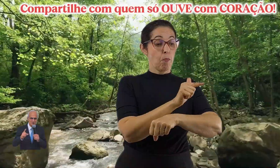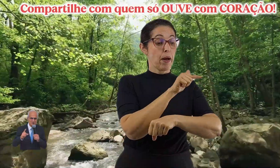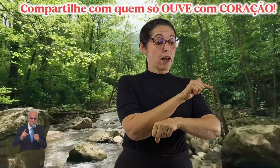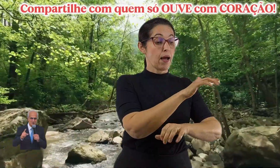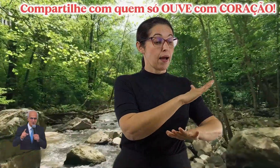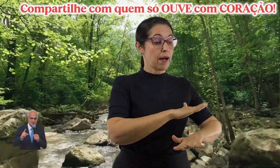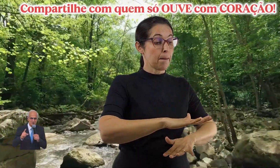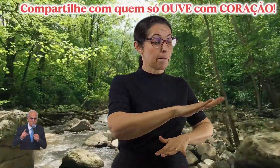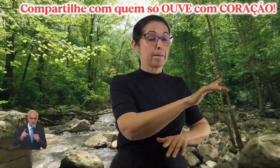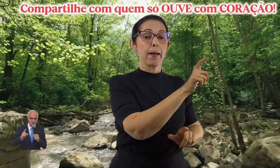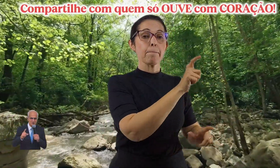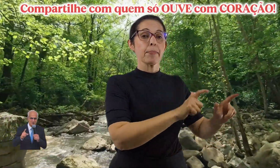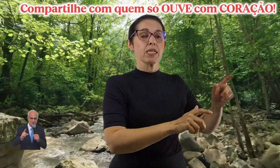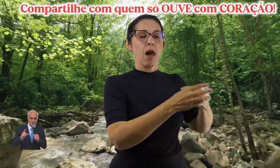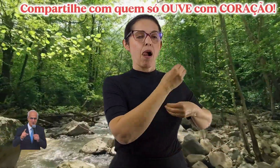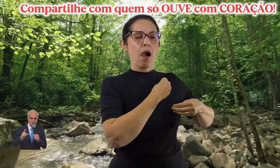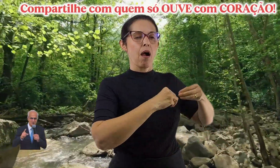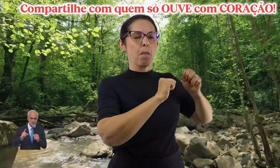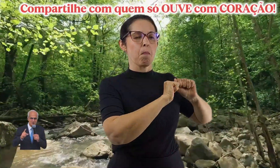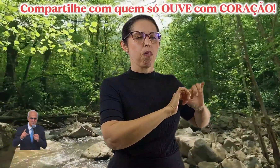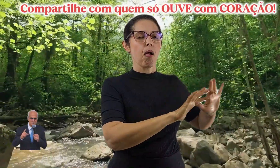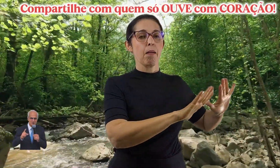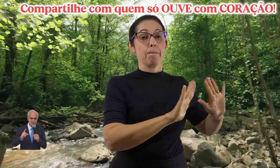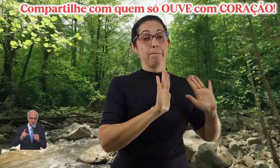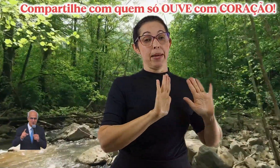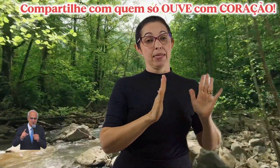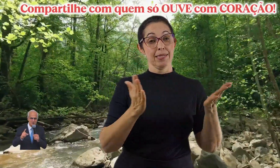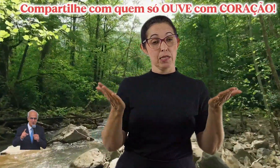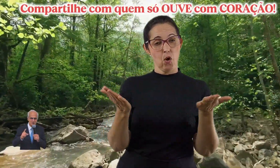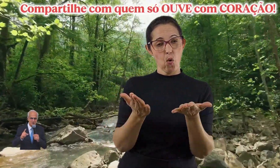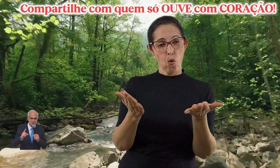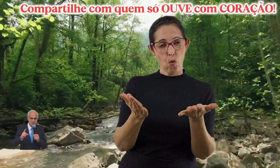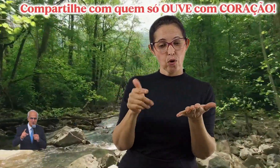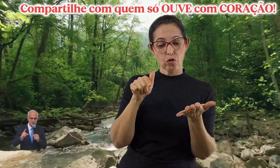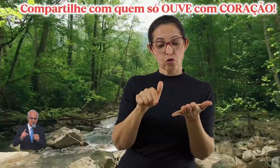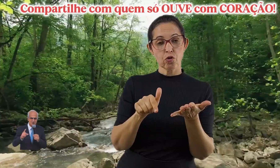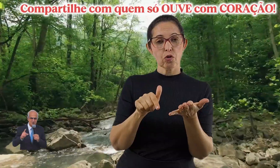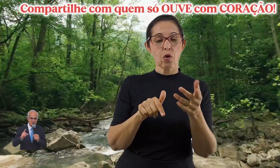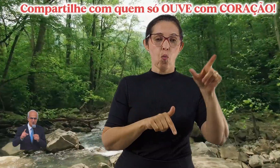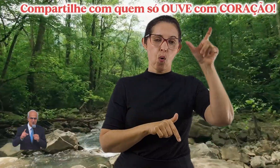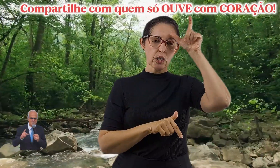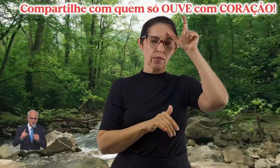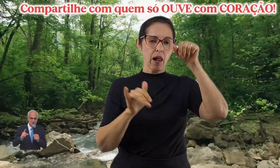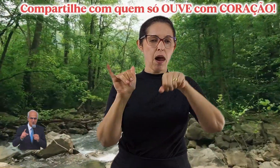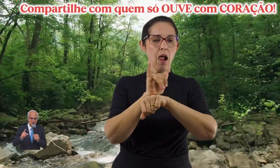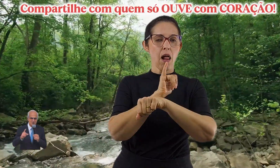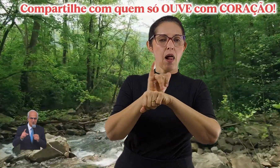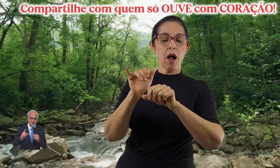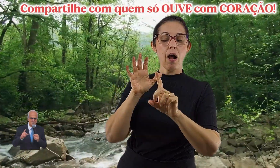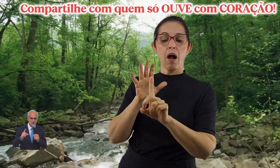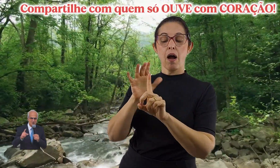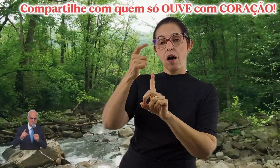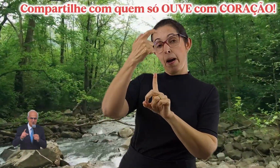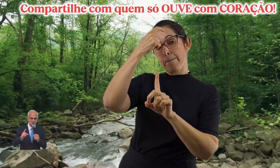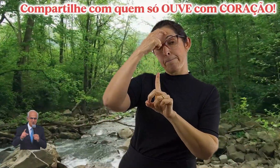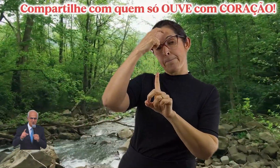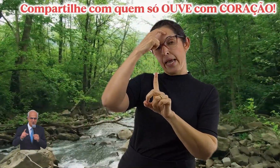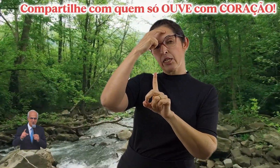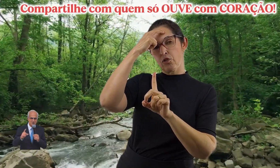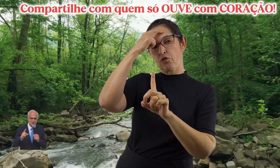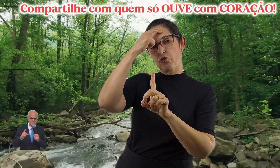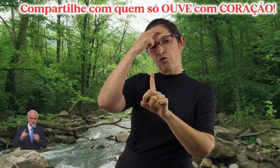da carne. Mas hoje o adversário, ele tem muitas ferramentas para trabalhar a mente. Diz a palavra do Senhor: as más